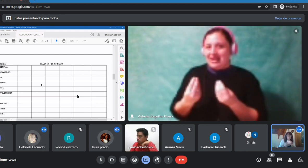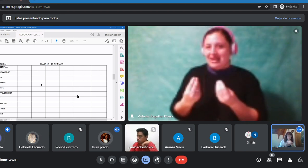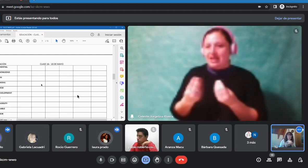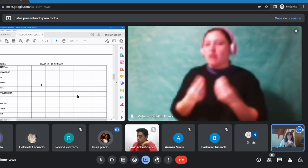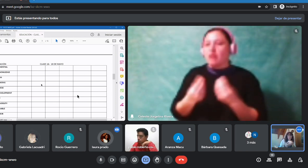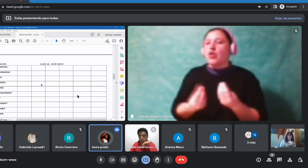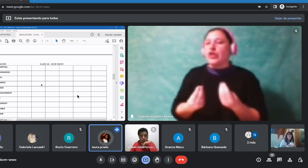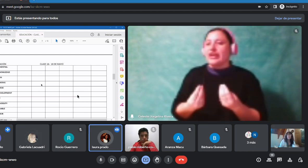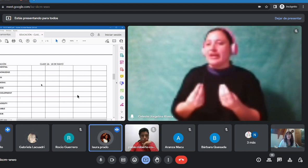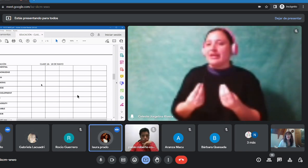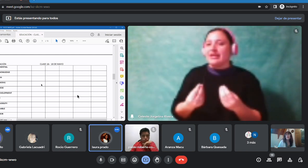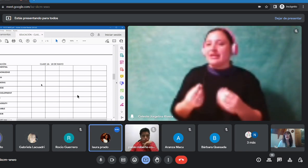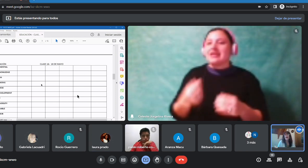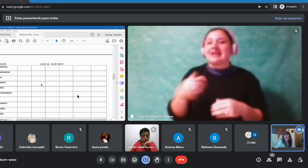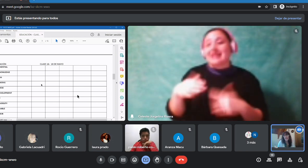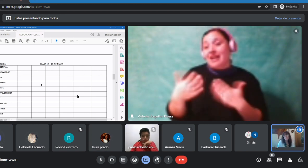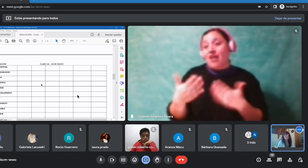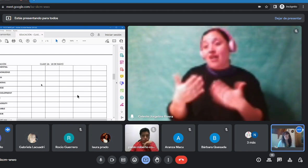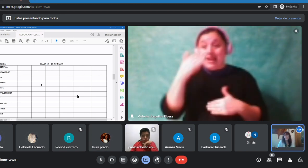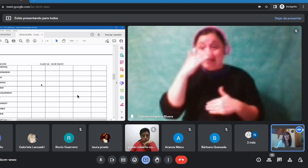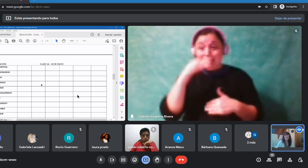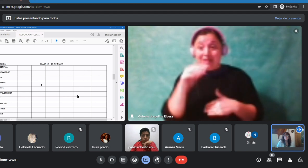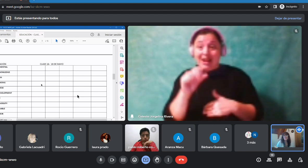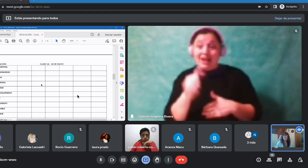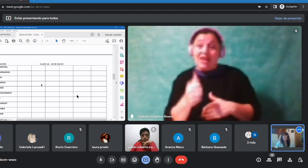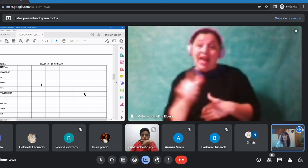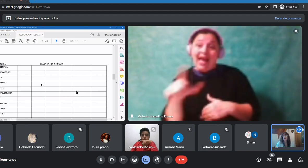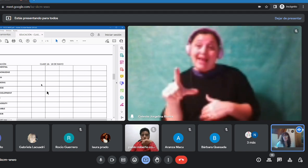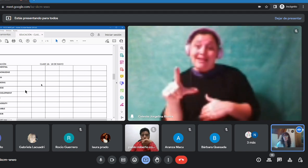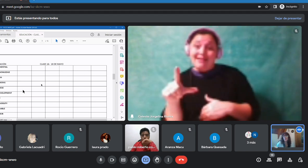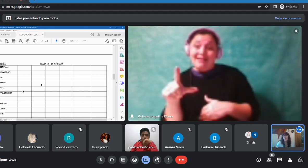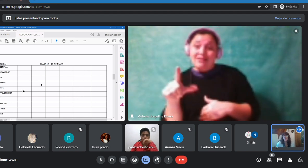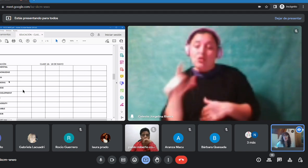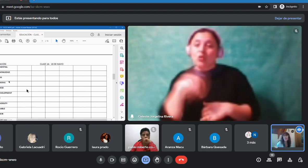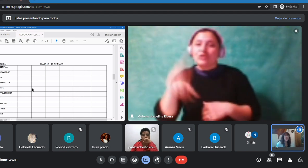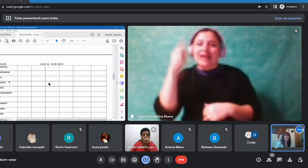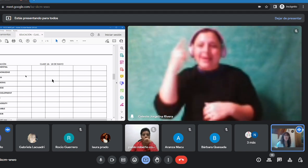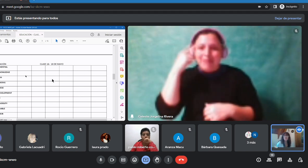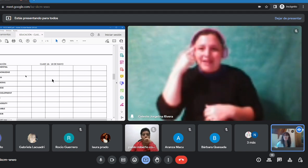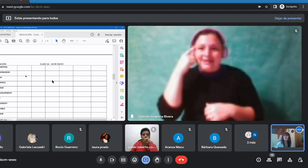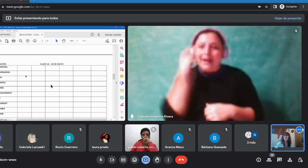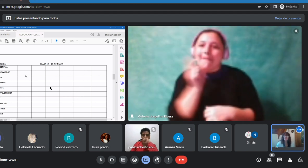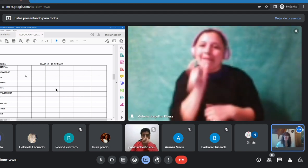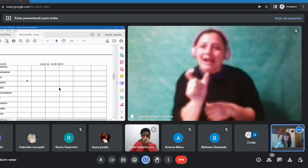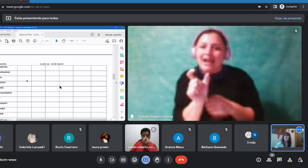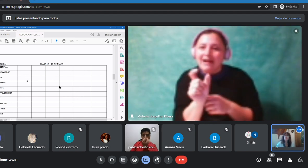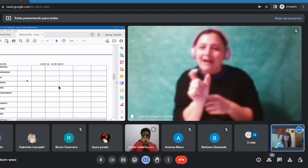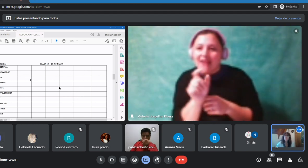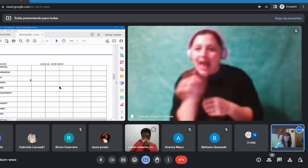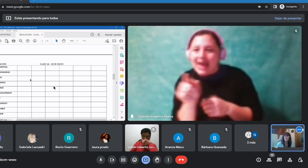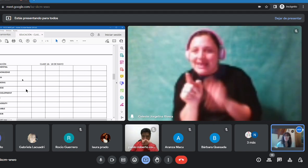Al. La terminación al. Al. Bien, casi siempre es de adjetivo. Knowledge.